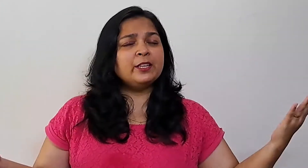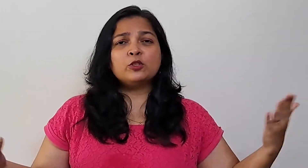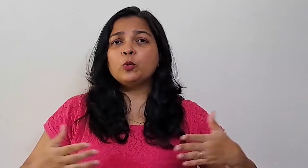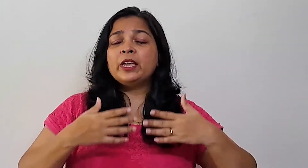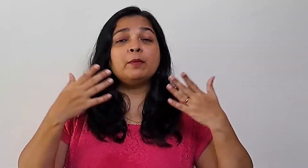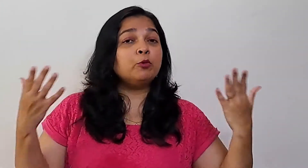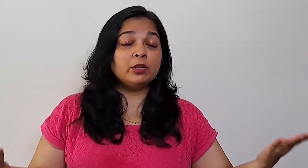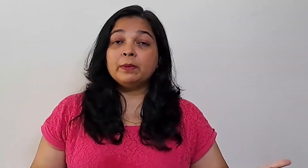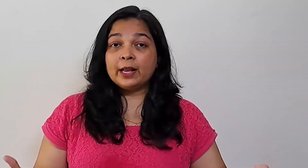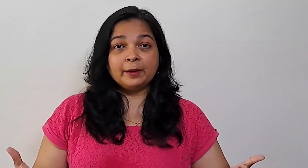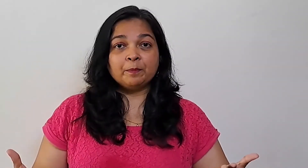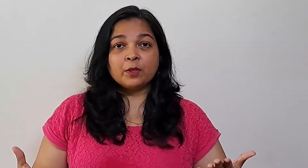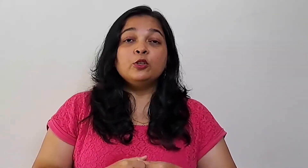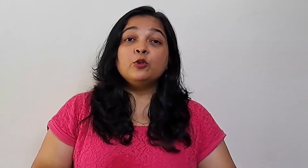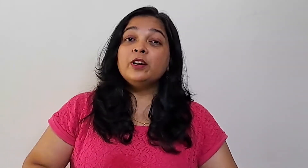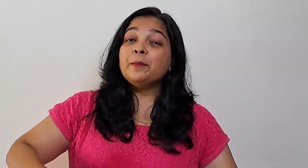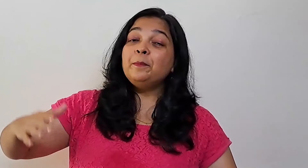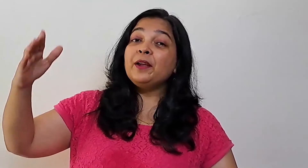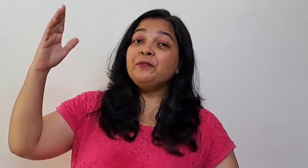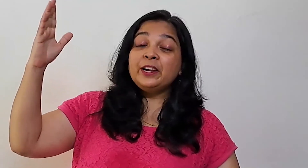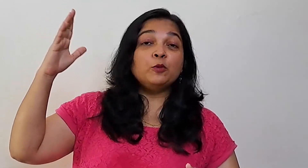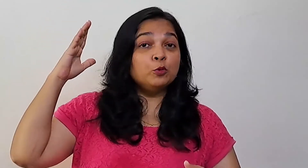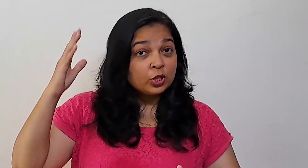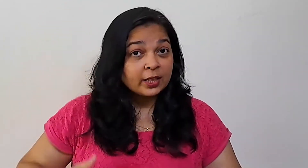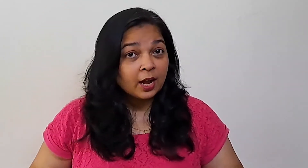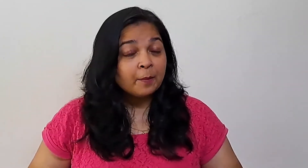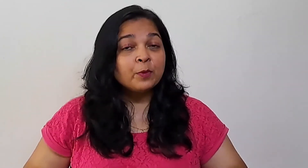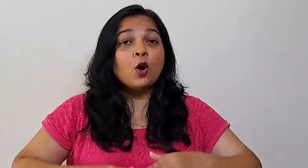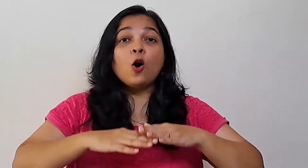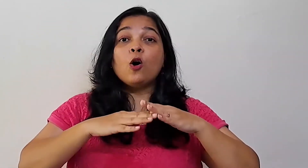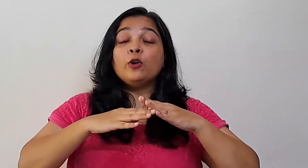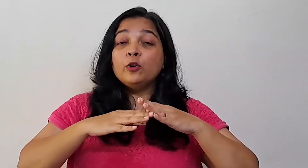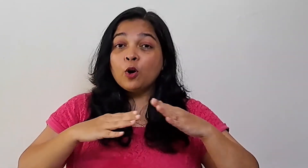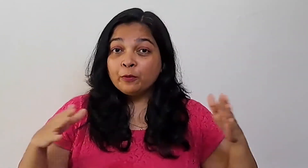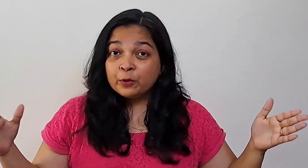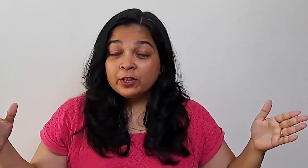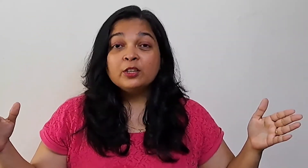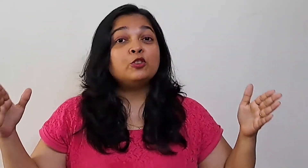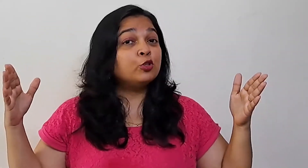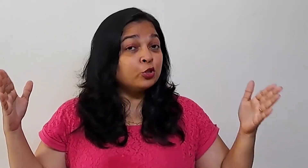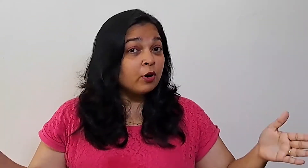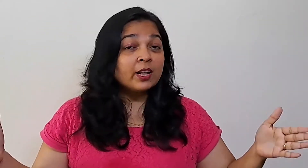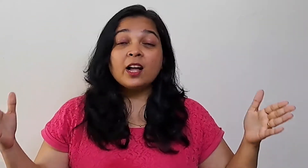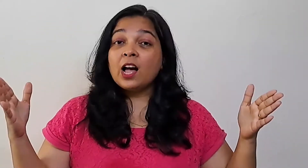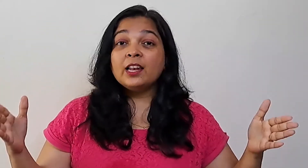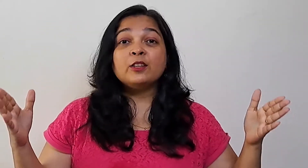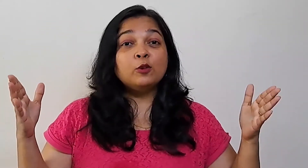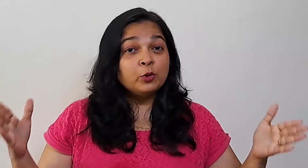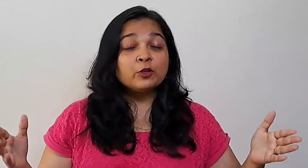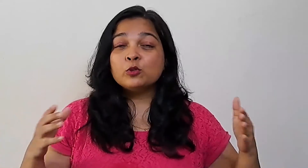ਸੋਨੇ ਦੀ ਮੂਰਤੀ ਬਣਾਈ ਜੋ 90 ਫਿੱਟ ਉੱਚਾ ਸੀ ਤੇ 9 ਫੁੱਟ ਚੌੜਾ ਸੀ।